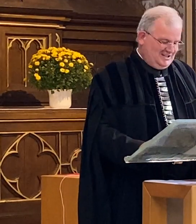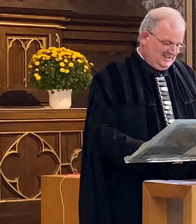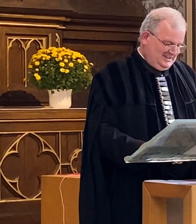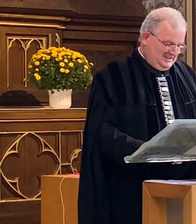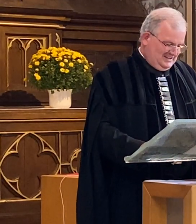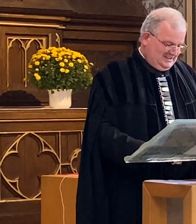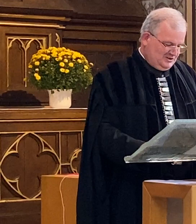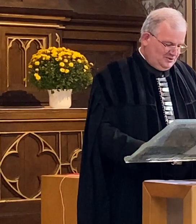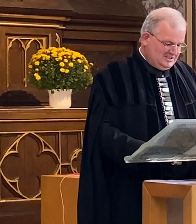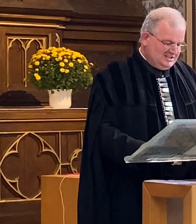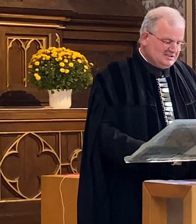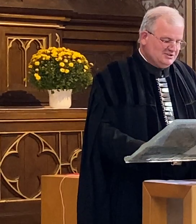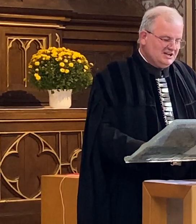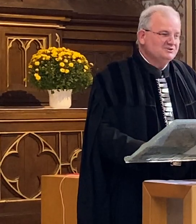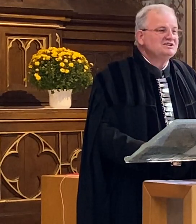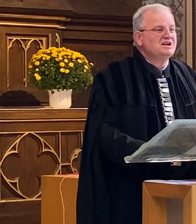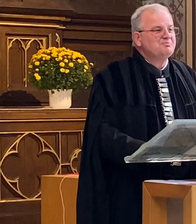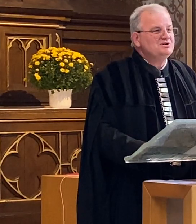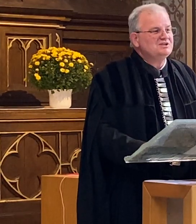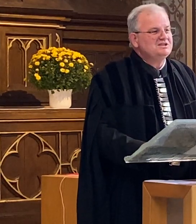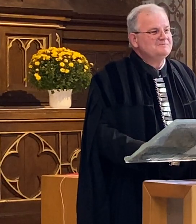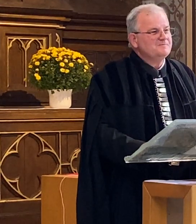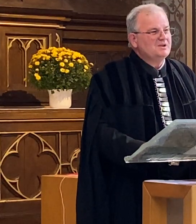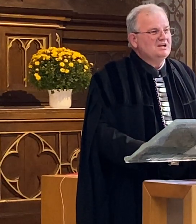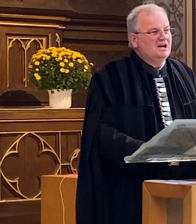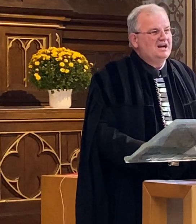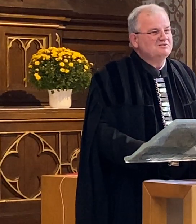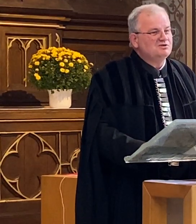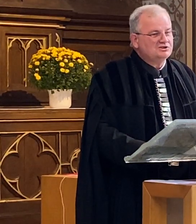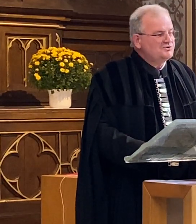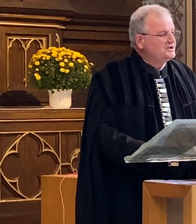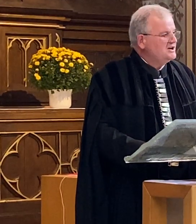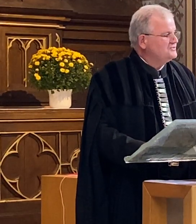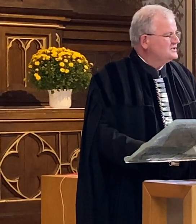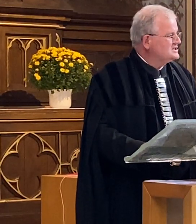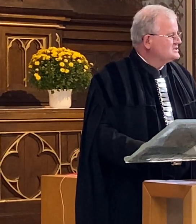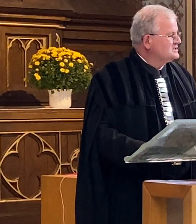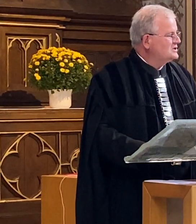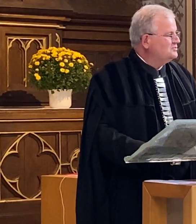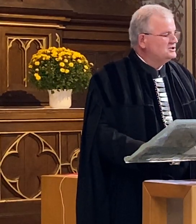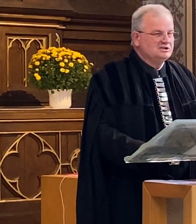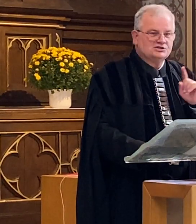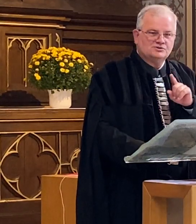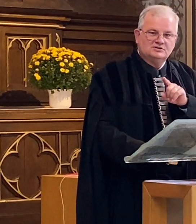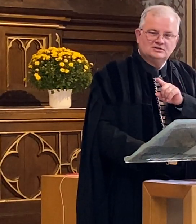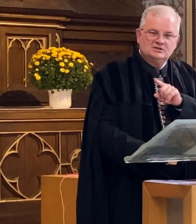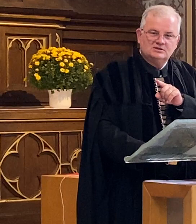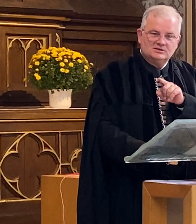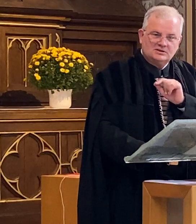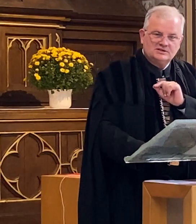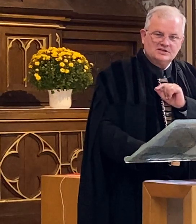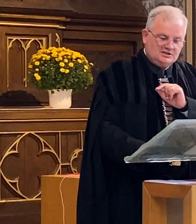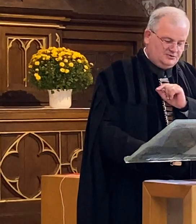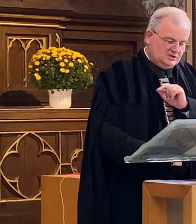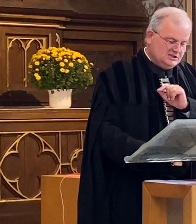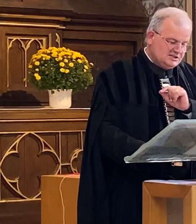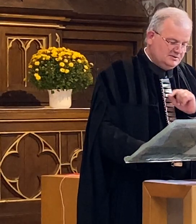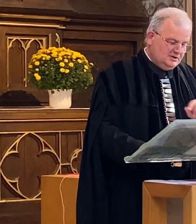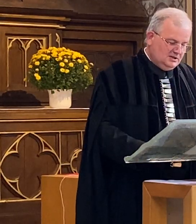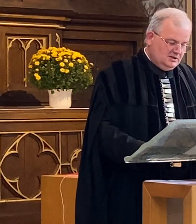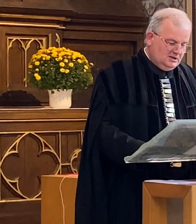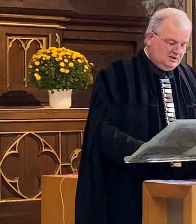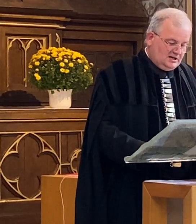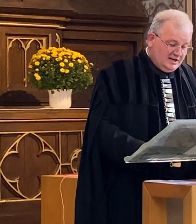zu viel des Gutes in diesem Sinne. Und deshalb möchte ich ein Wort aufgreifen, das, glaube ich, hier schon gesagt worden